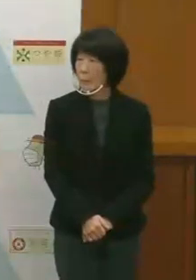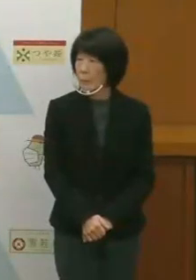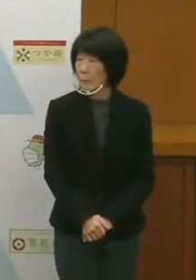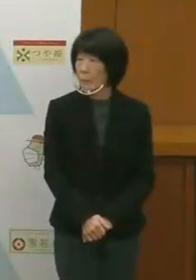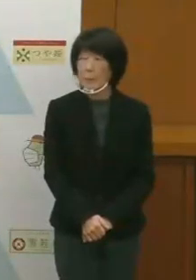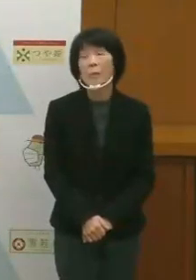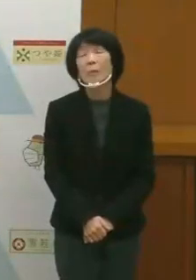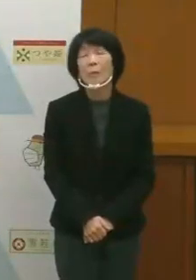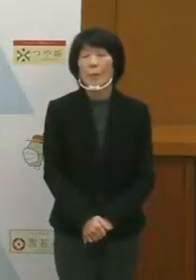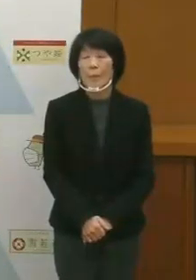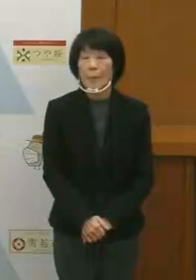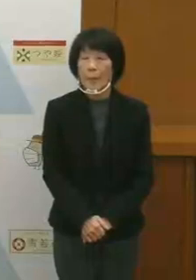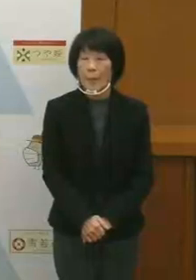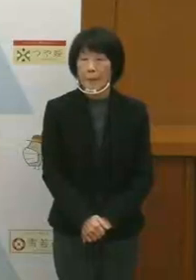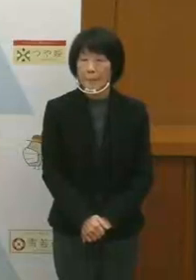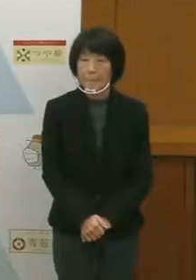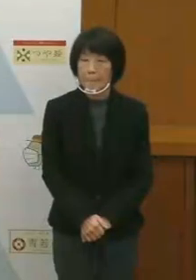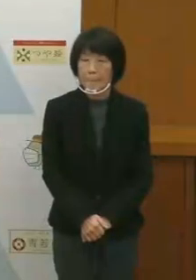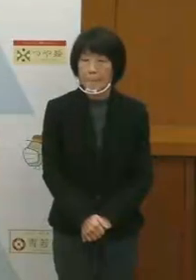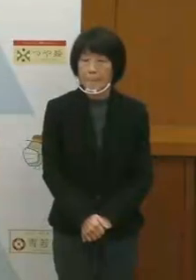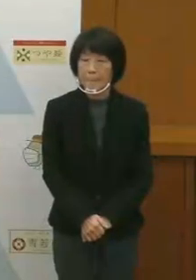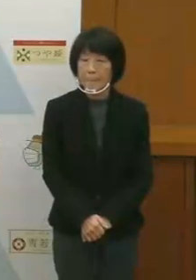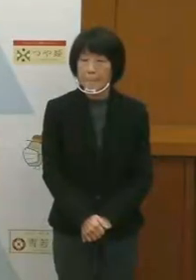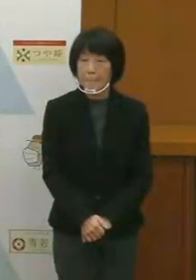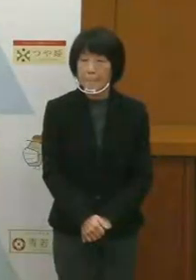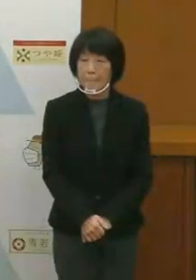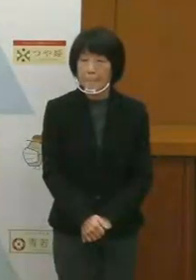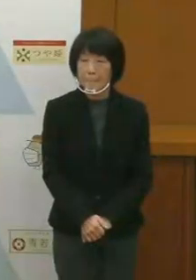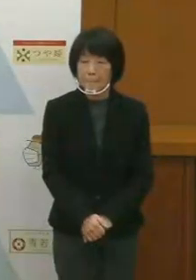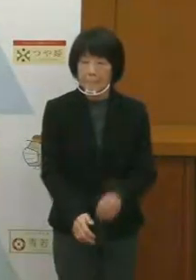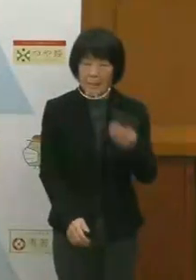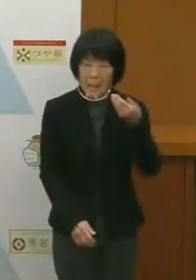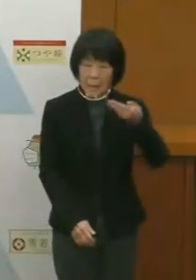それでは YTS さん、